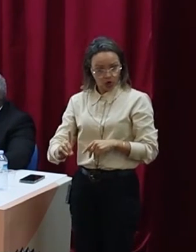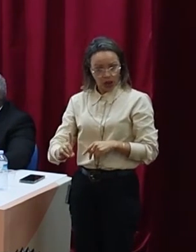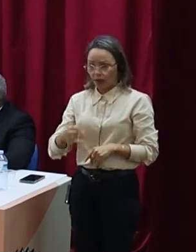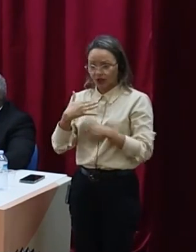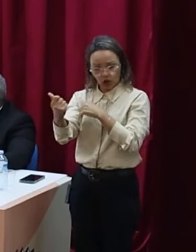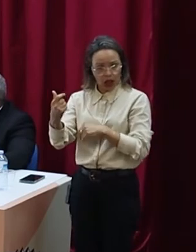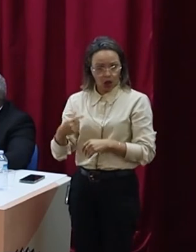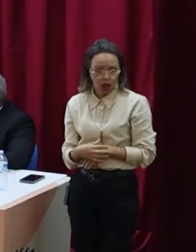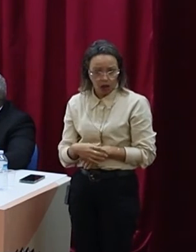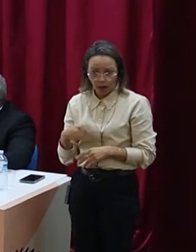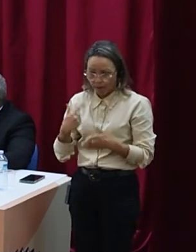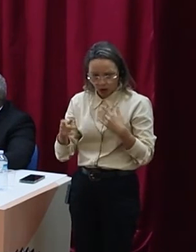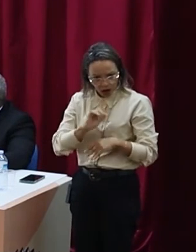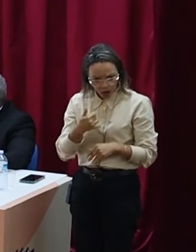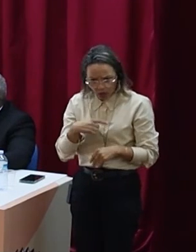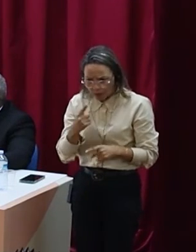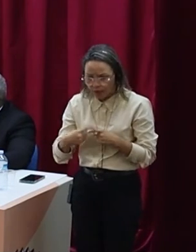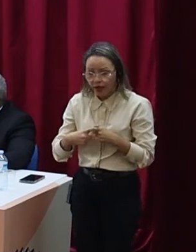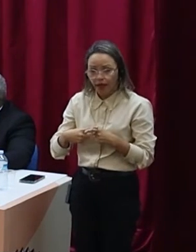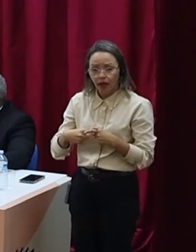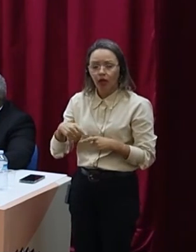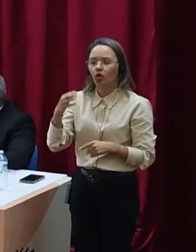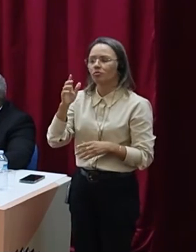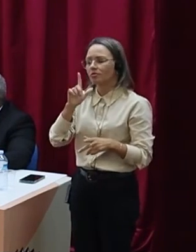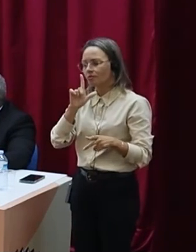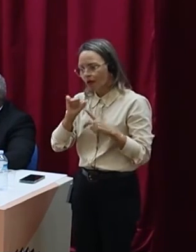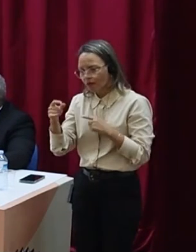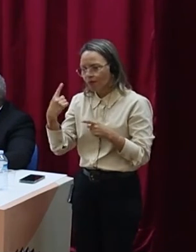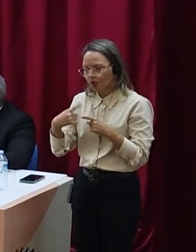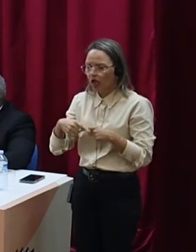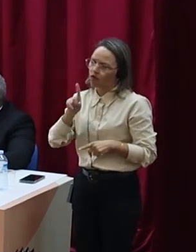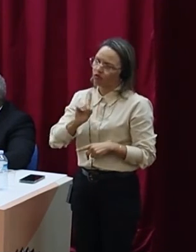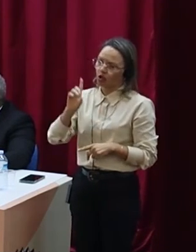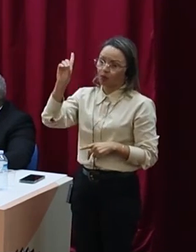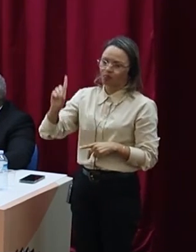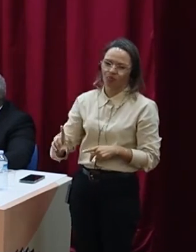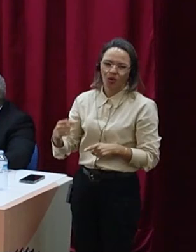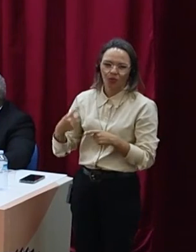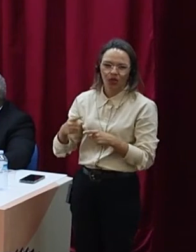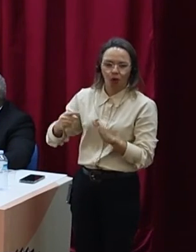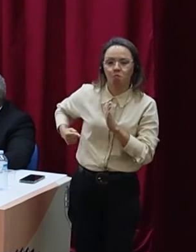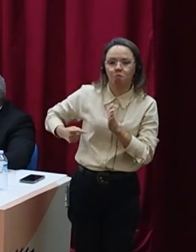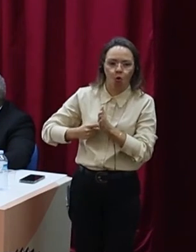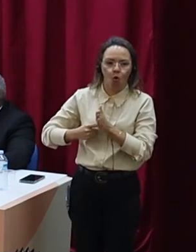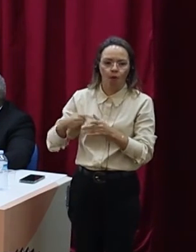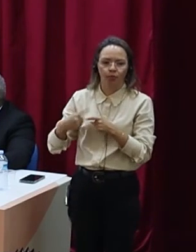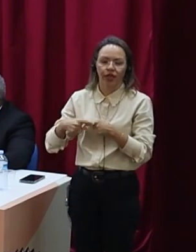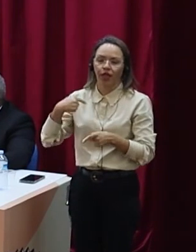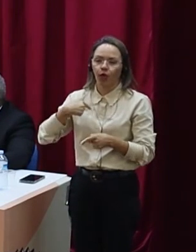director de planificación lingüística. Entonces yo renuncié a la secretaría. En 2015 dejé la secretaría,